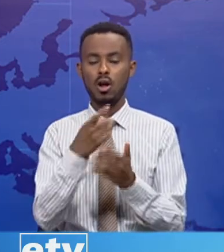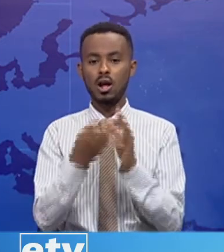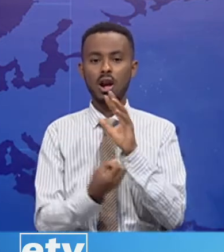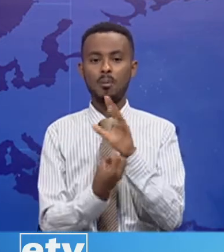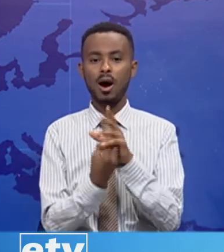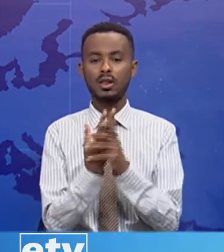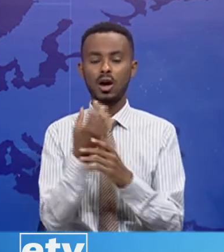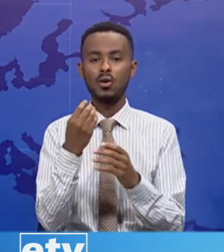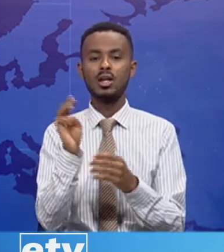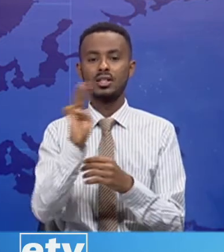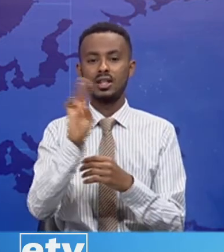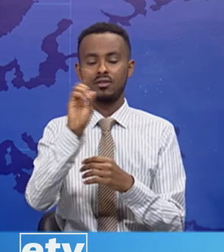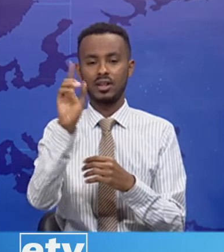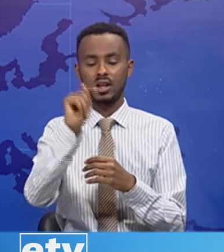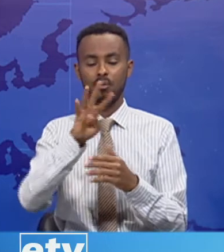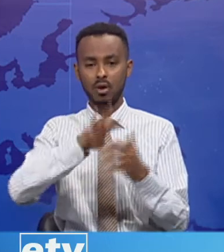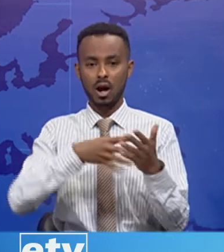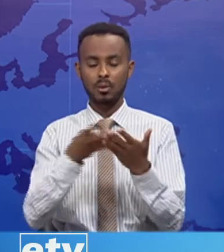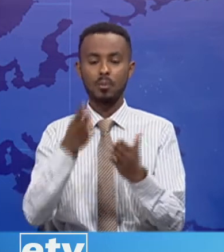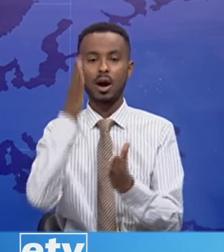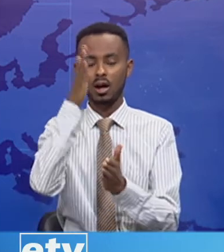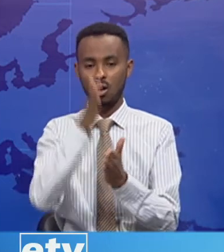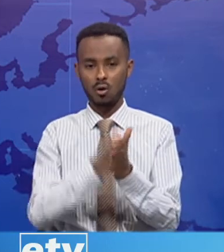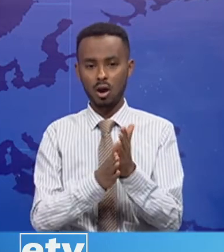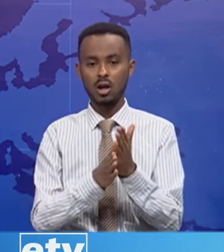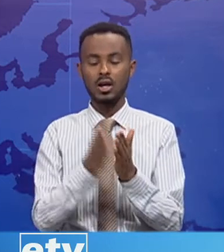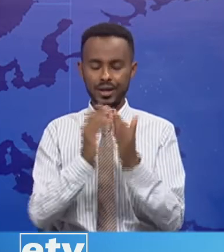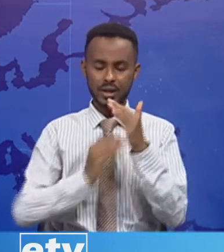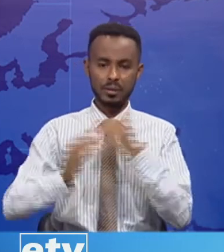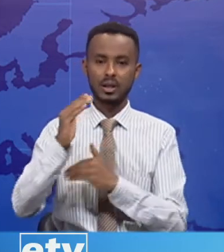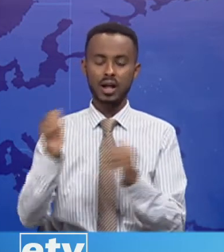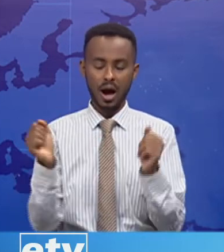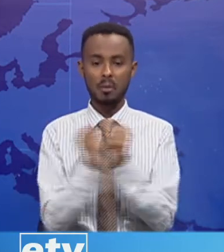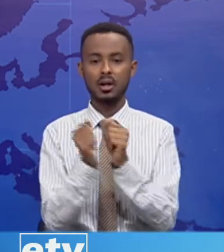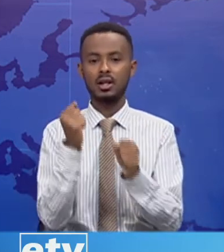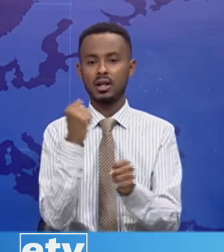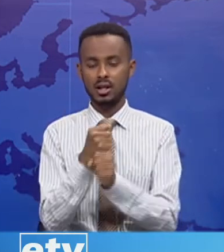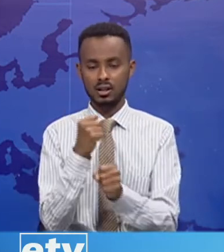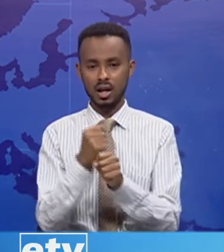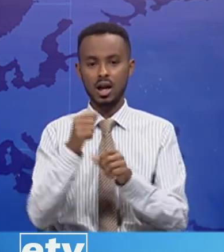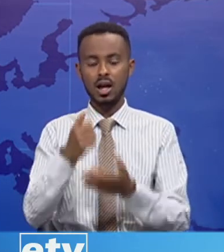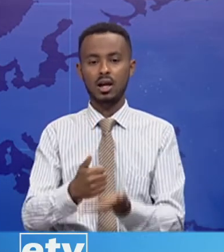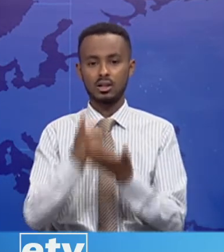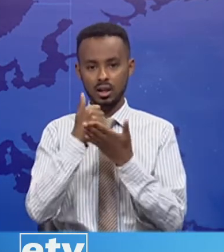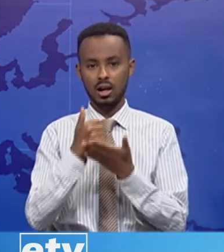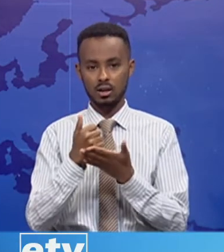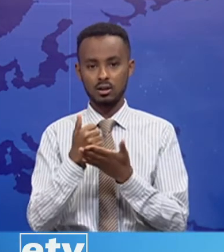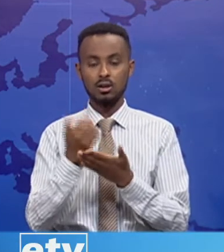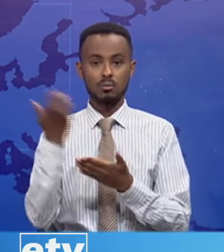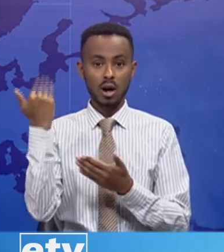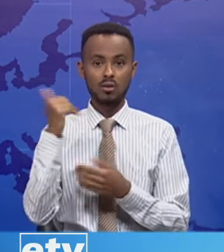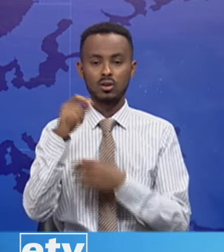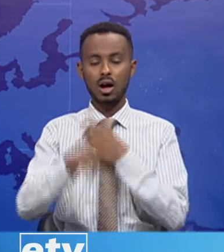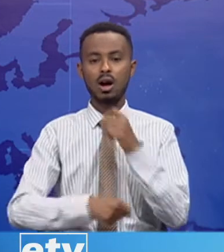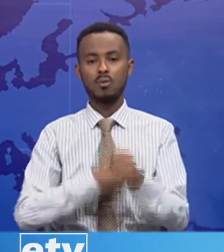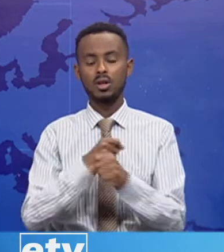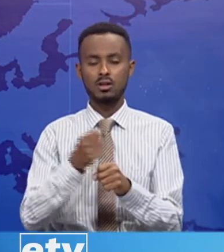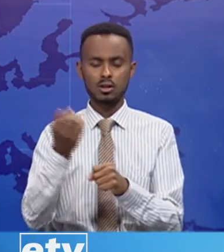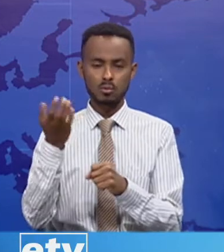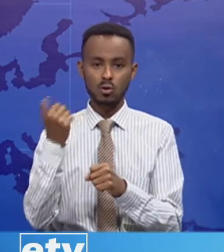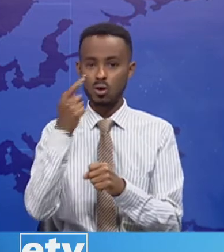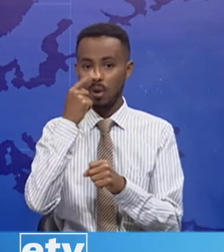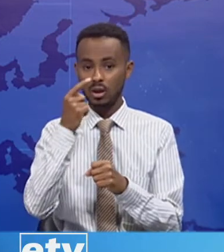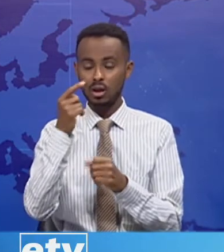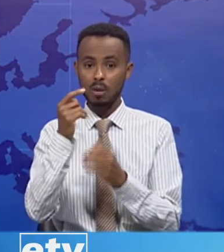ልማታዊ የሴፍትኔት መርሃ ግብር ማከናወኗ ይበልጥ አብረን እንድንሰራ ያግዘናል። ባለፉት ዓመታት የነበሩ